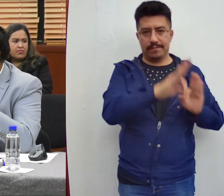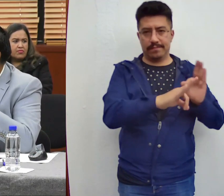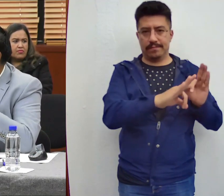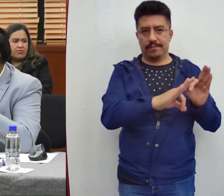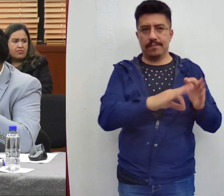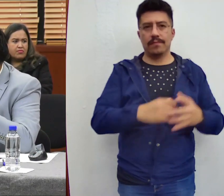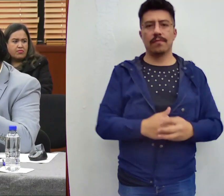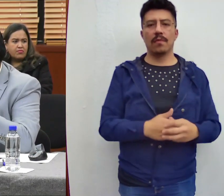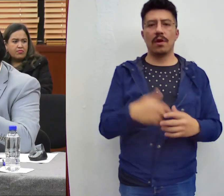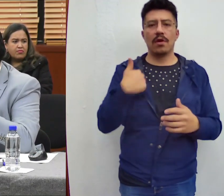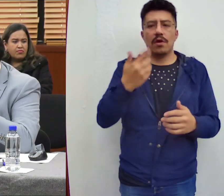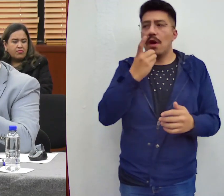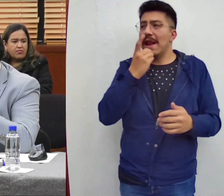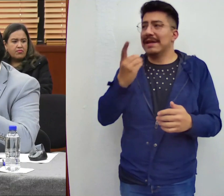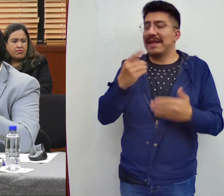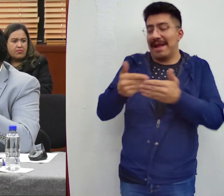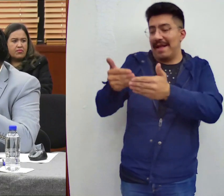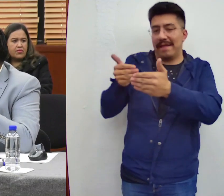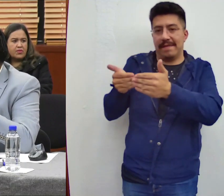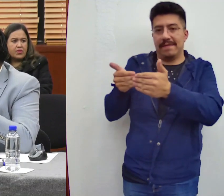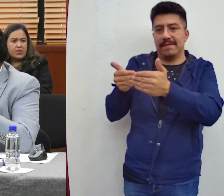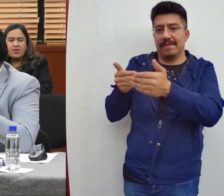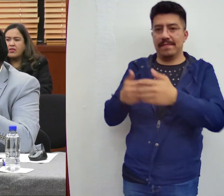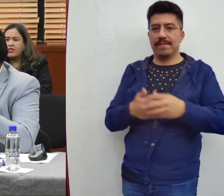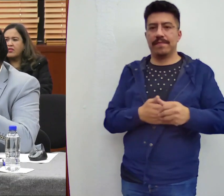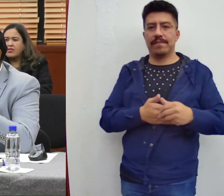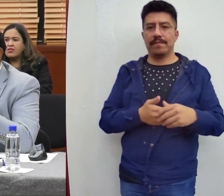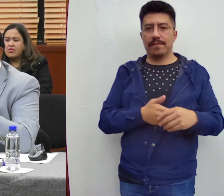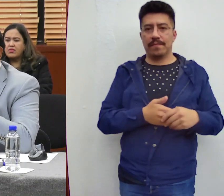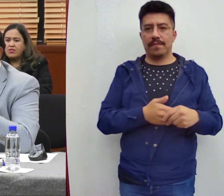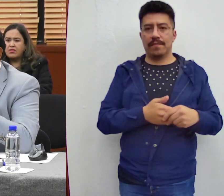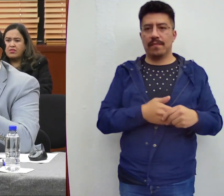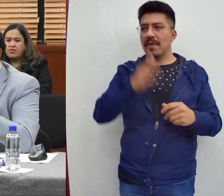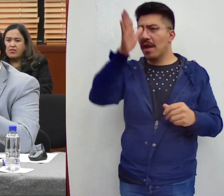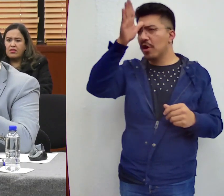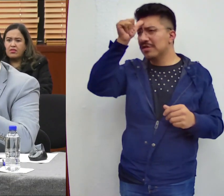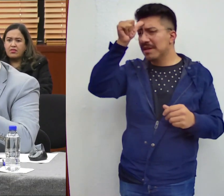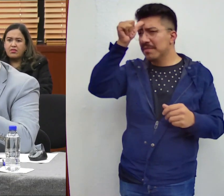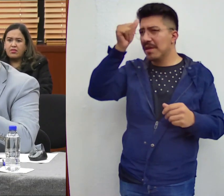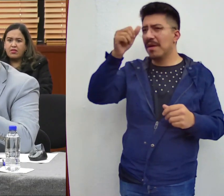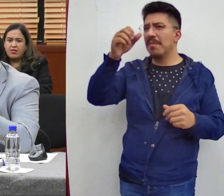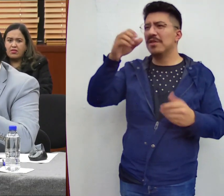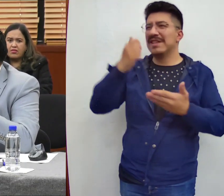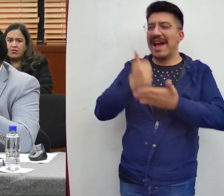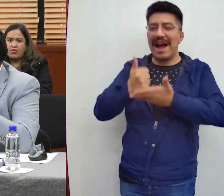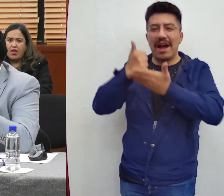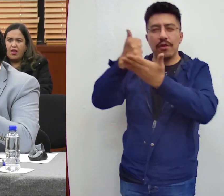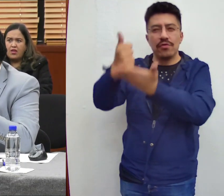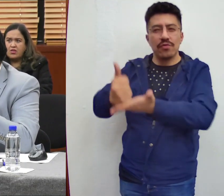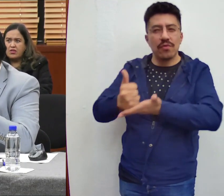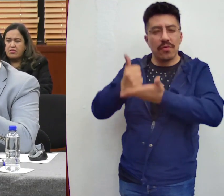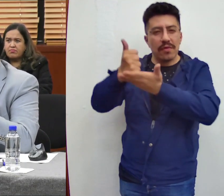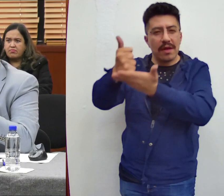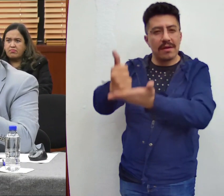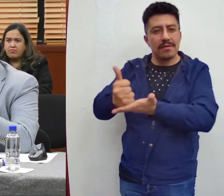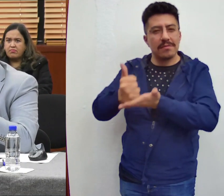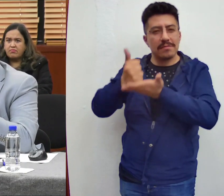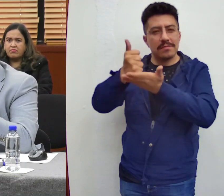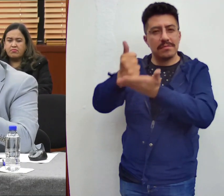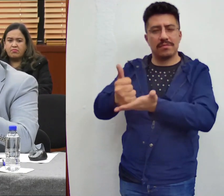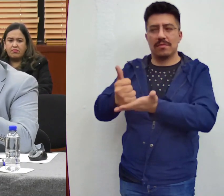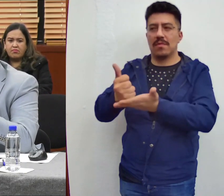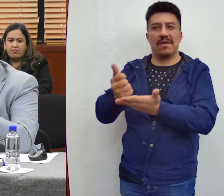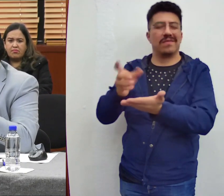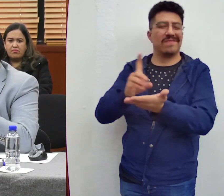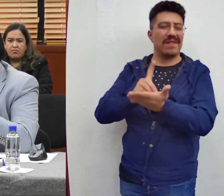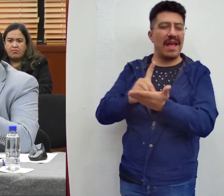yo en algunas participaciones previas. Consideramos que el concepto de asistencia social no es un derecho,